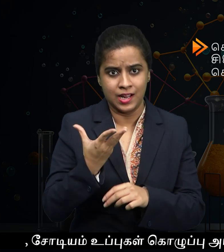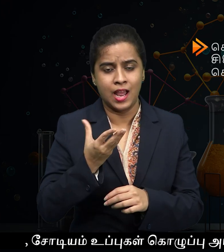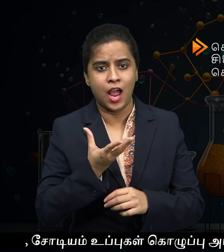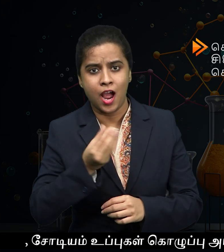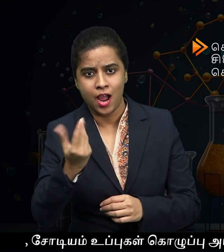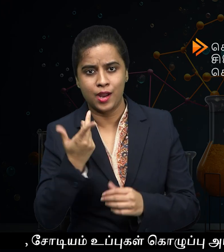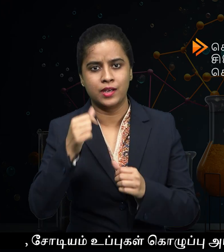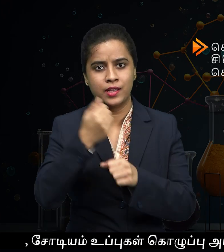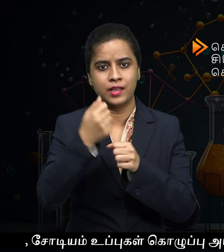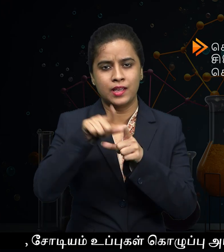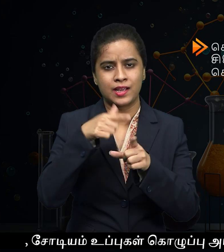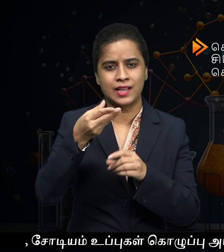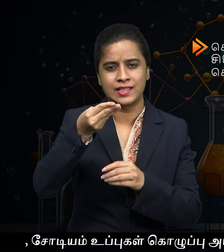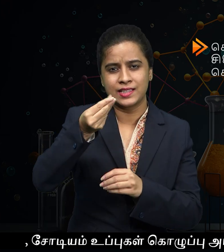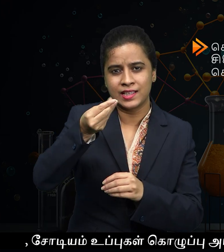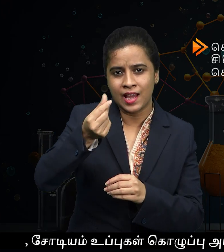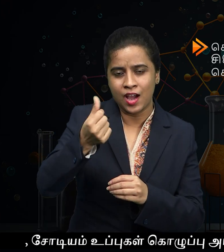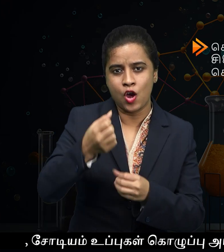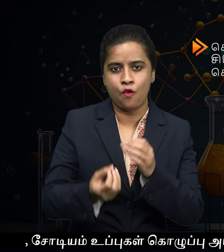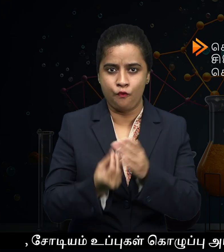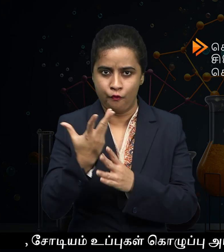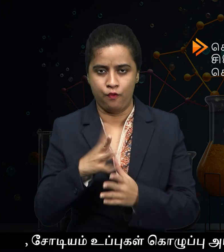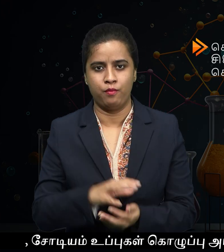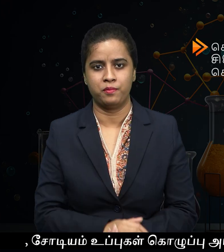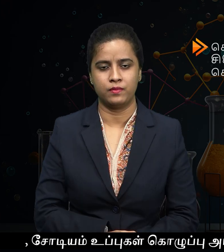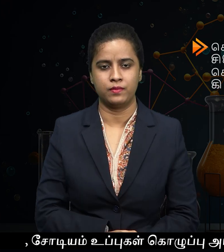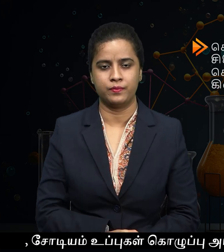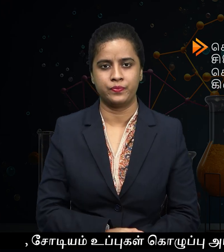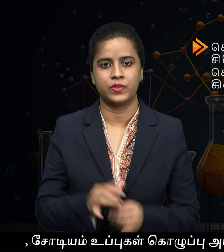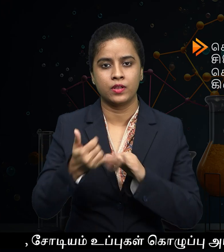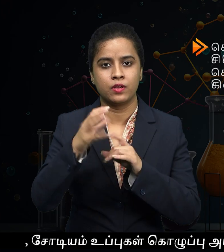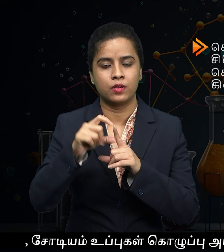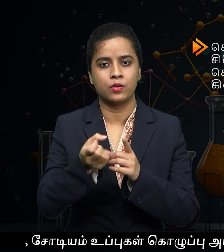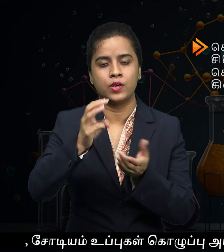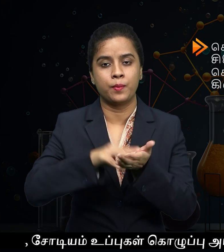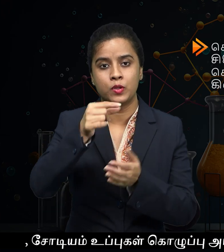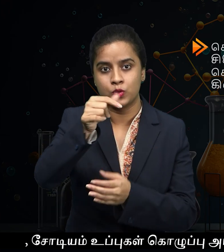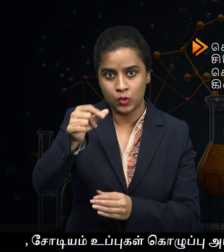சோடியம் உப்புகள் கொழுப்பு அமிலங்கள் மற்றும் கிளிசராலை உருவாக்கின்றன.